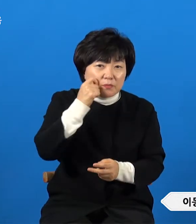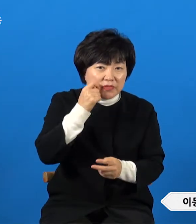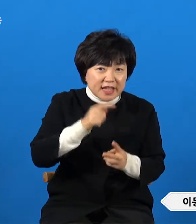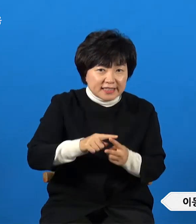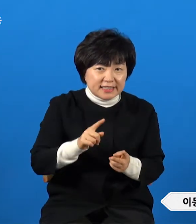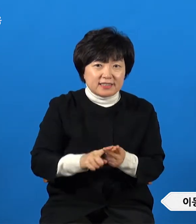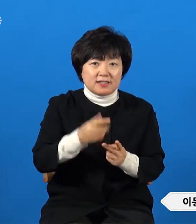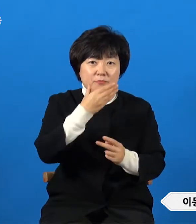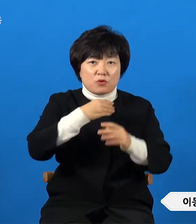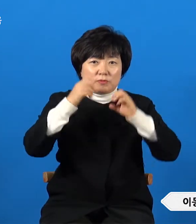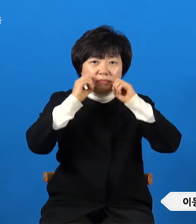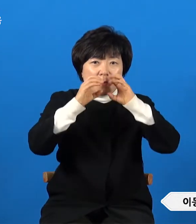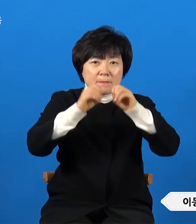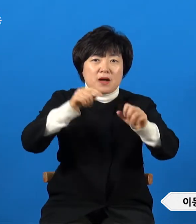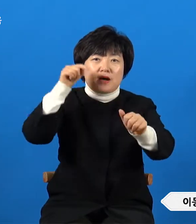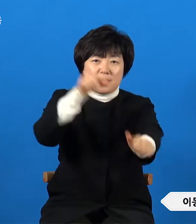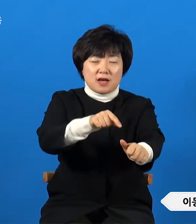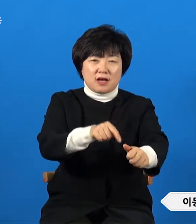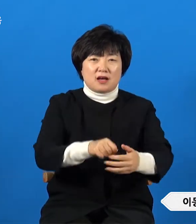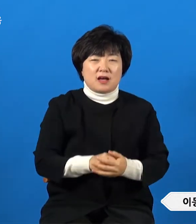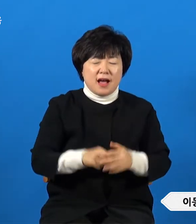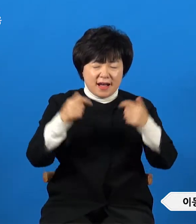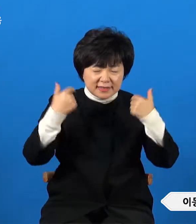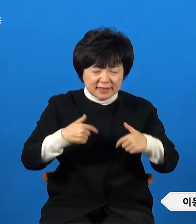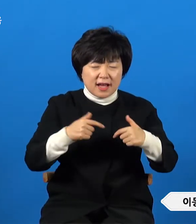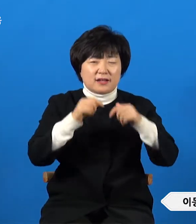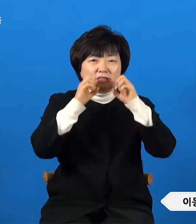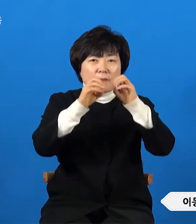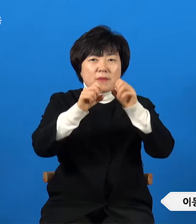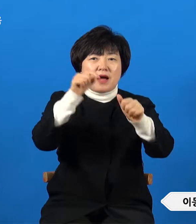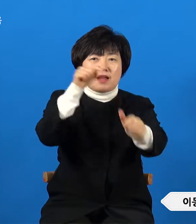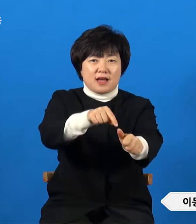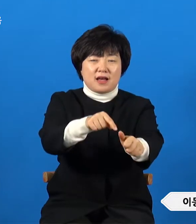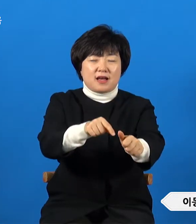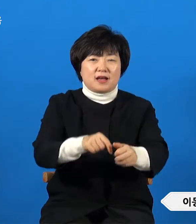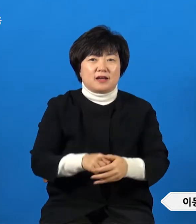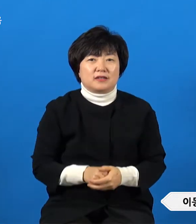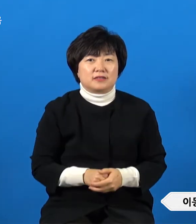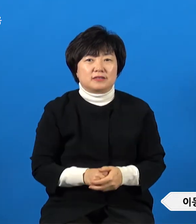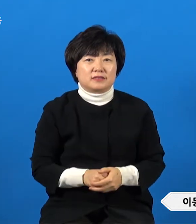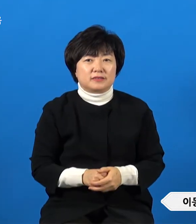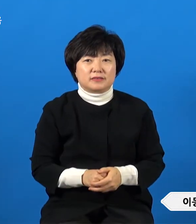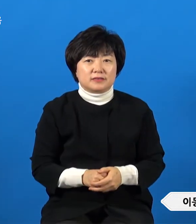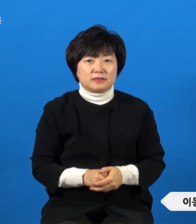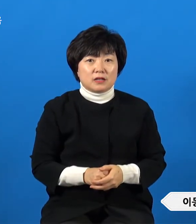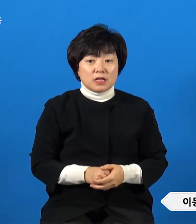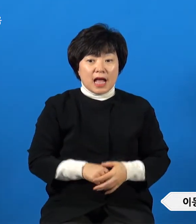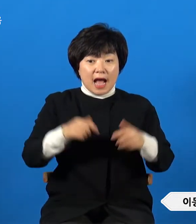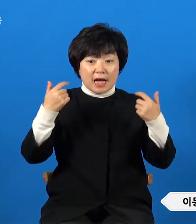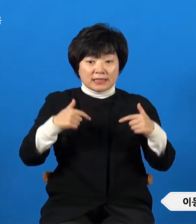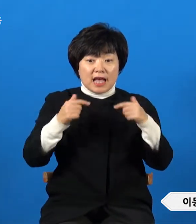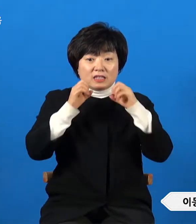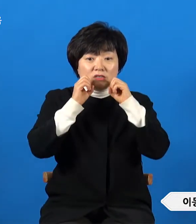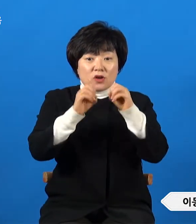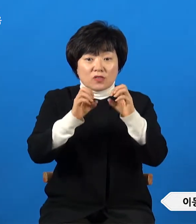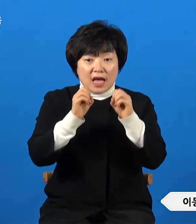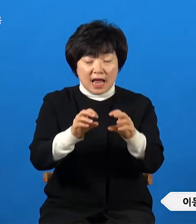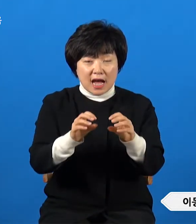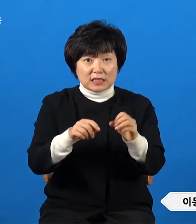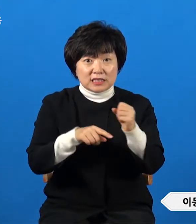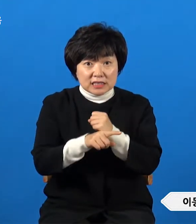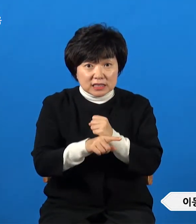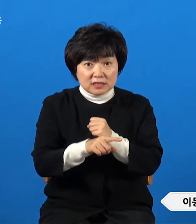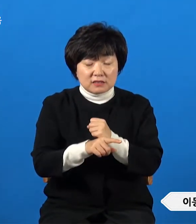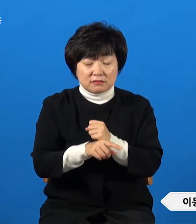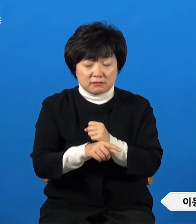전하라. 항상 전하라는 말이겠죠. 그러나 그 이상의 의미가 있어요. 단순히 항상 전하라는 뜻만이 아니라 때를 얻든지